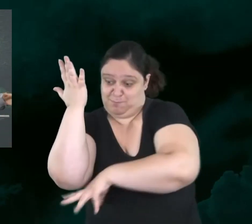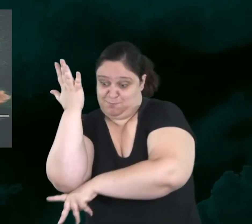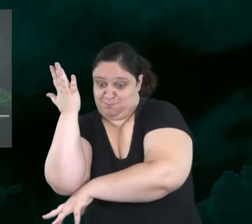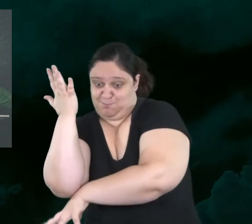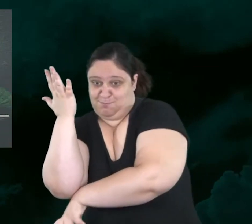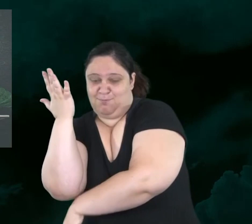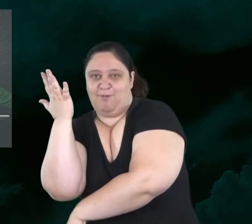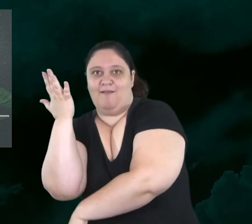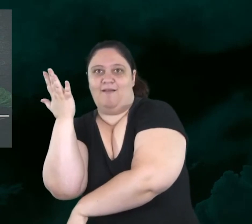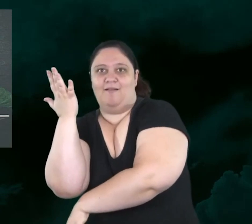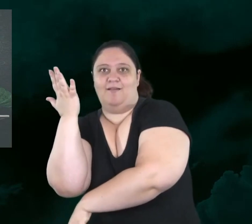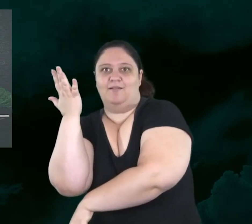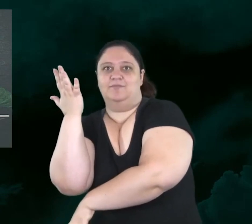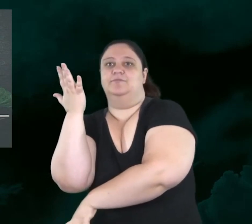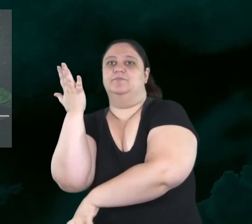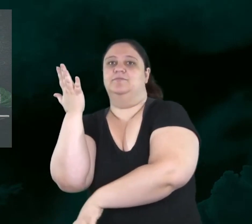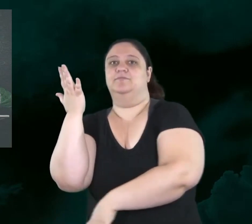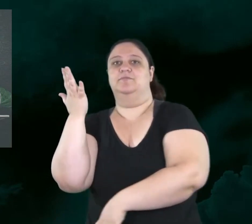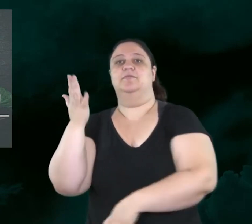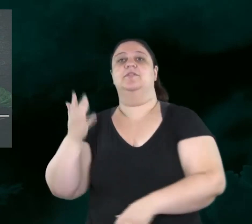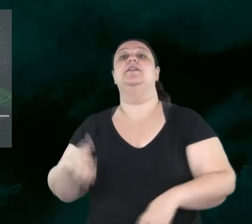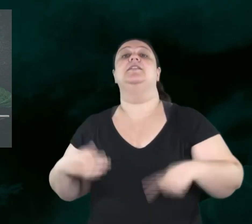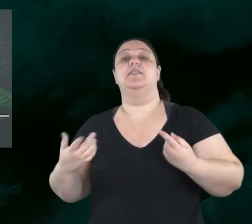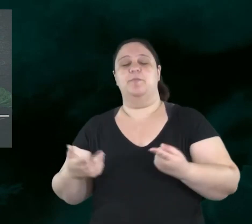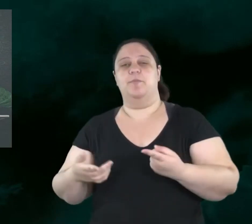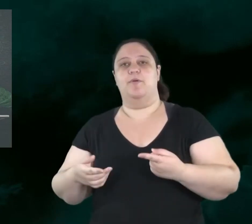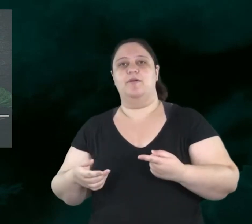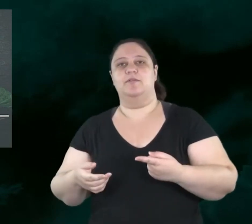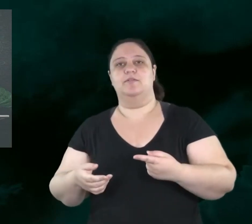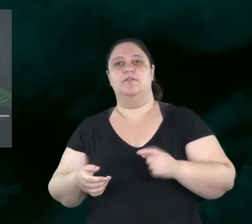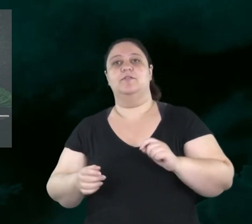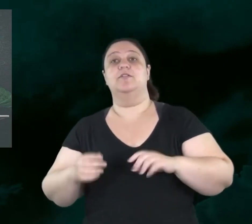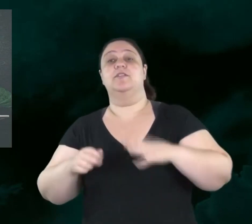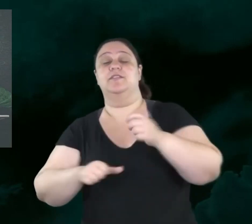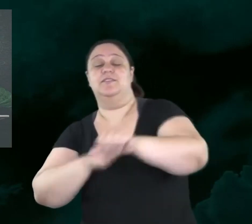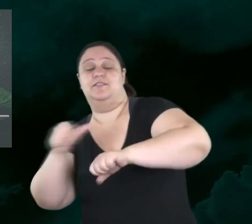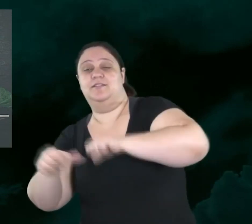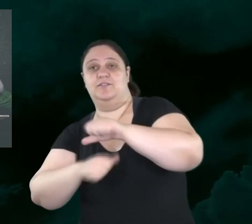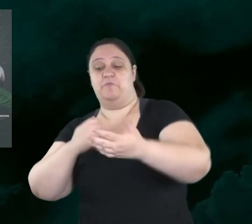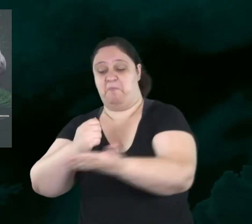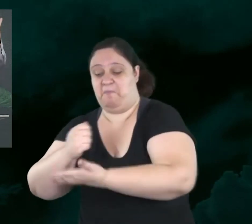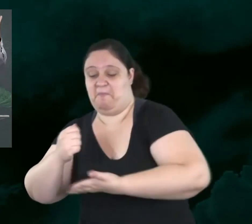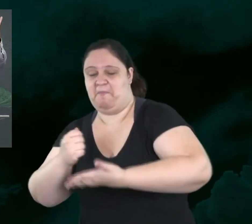e a verdade, para nós sermos o quê? A coluna e base da